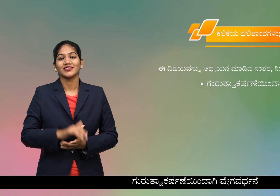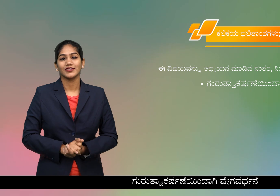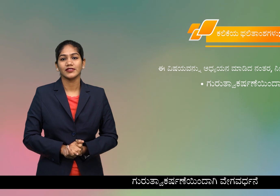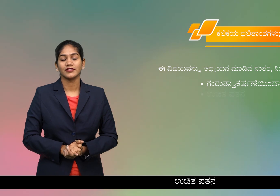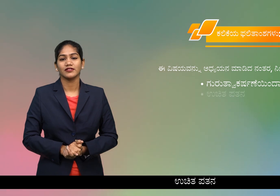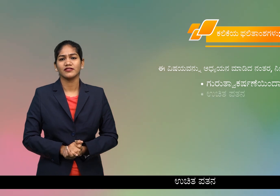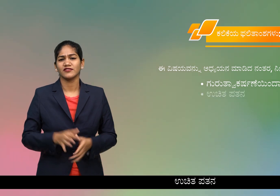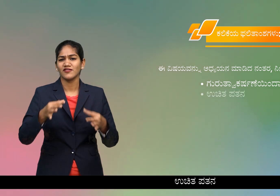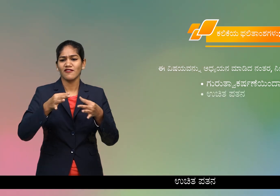ಉಚಿತ ಪತನ,